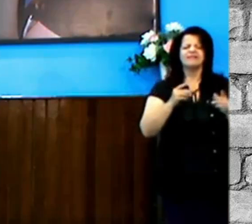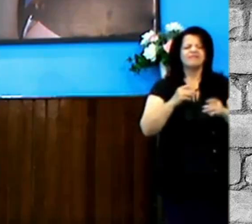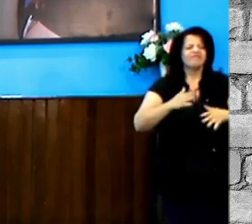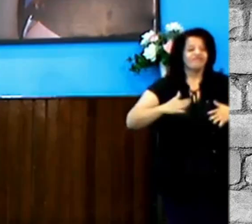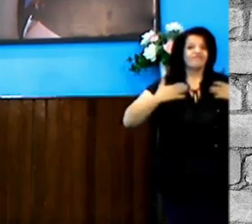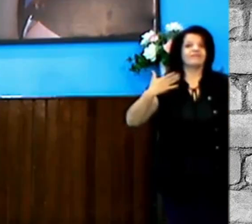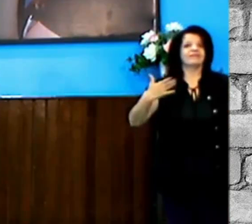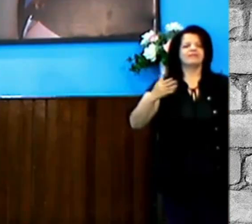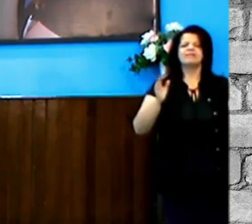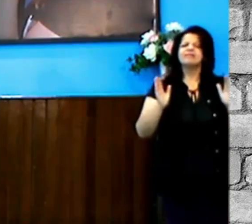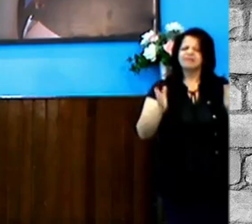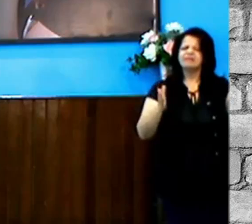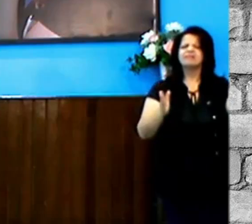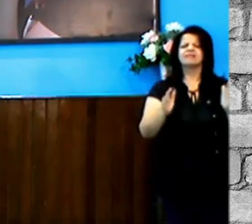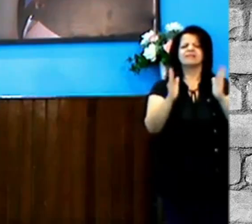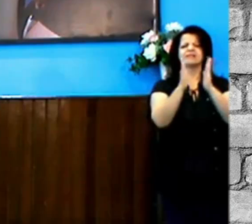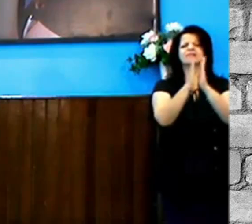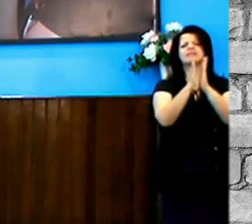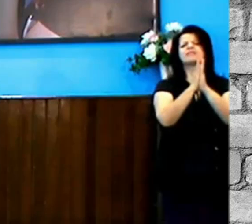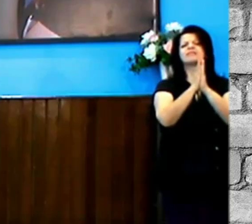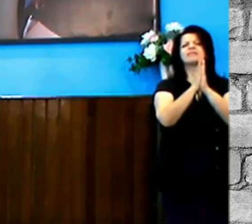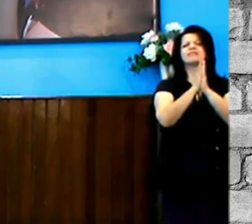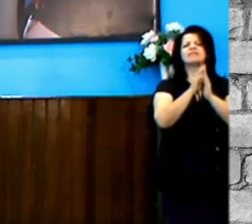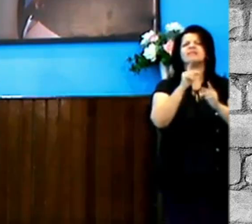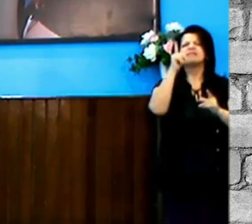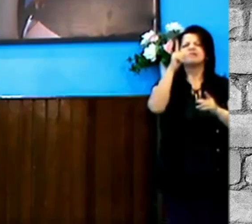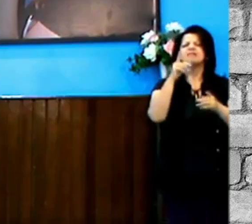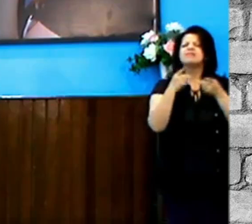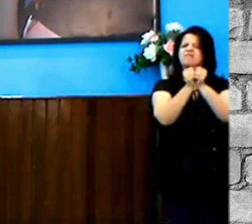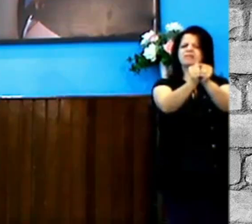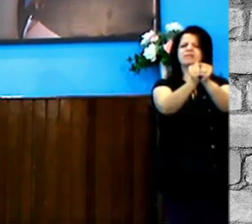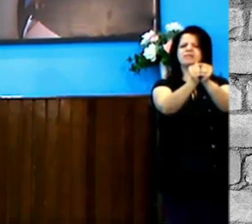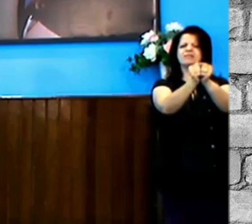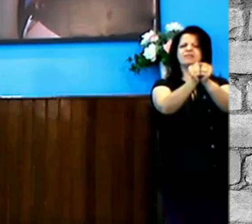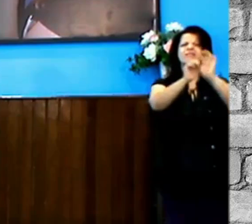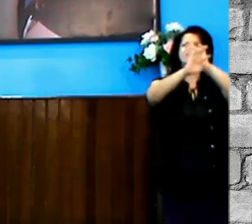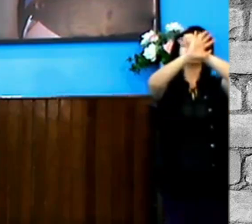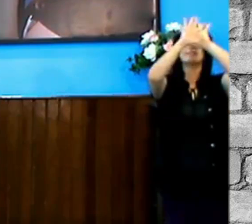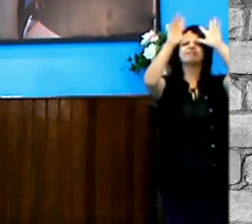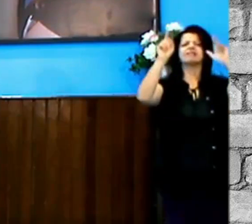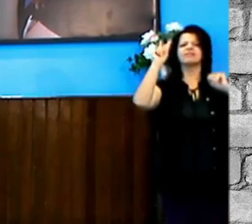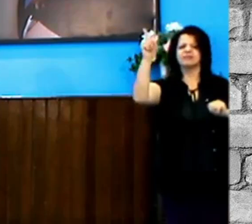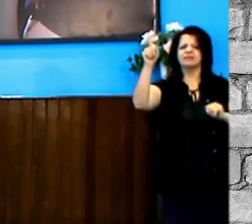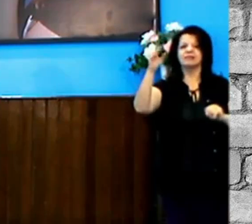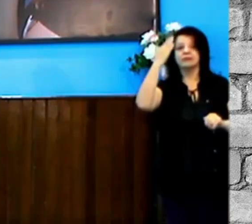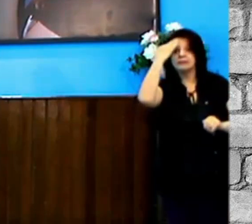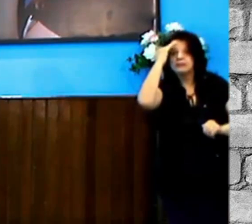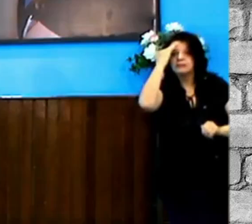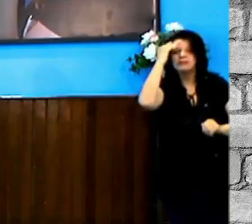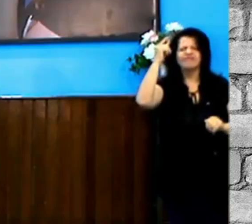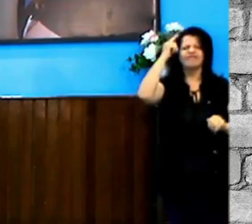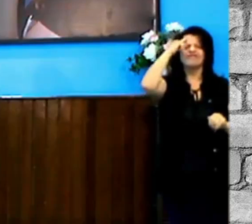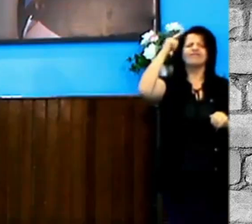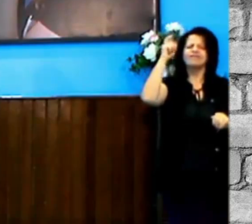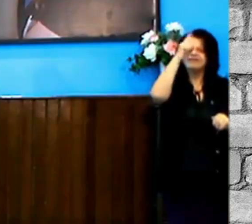dia da angústia, eu te livrarei. Uma vez que hoje, o dia da angústia, é o dia em que nós mais uma vez estamos buscando o nome